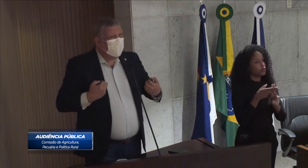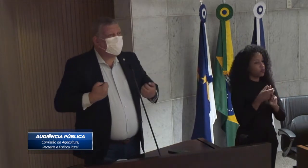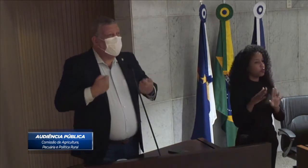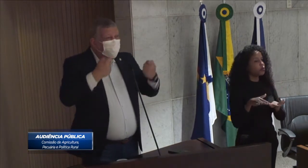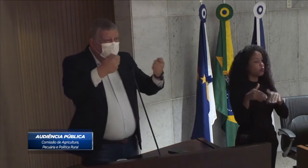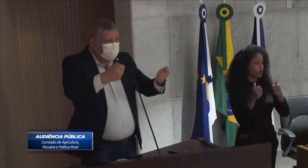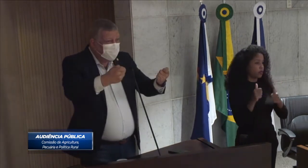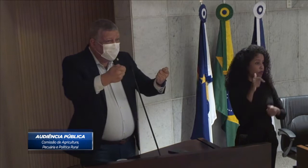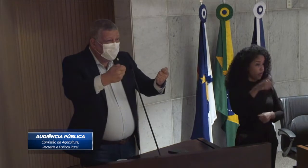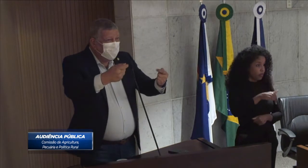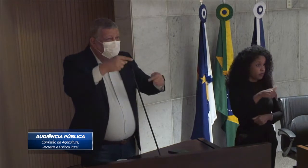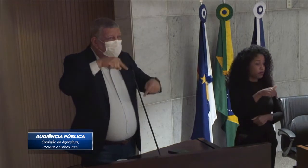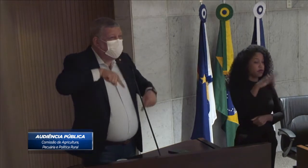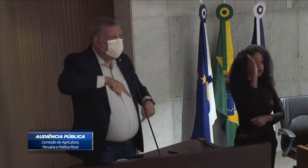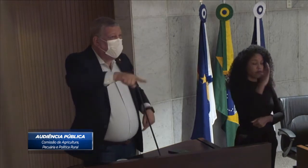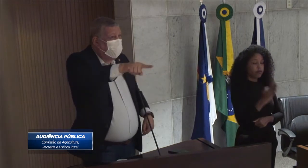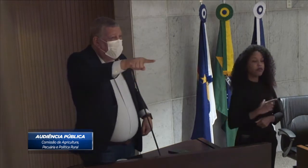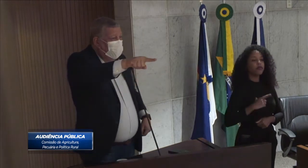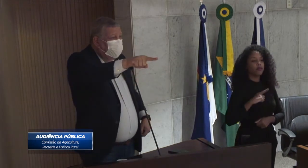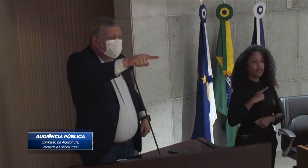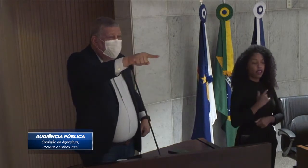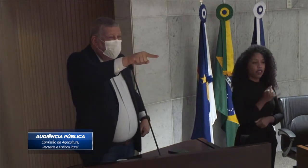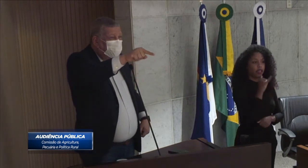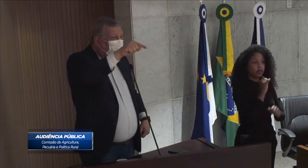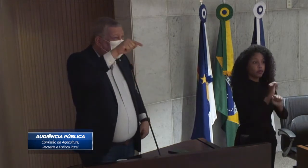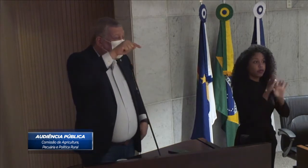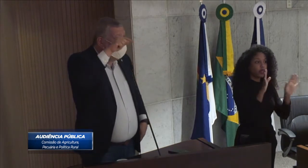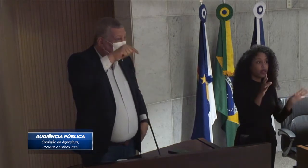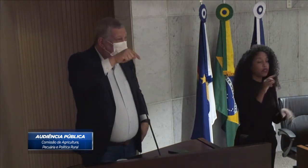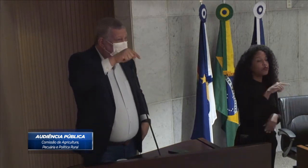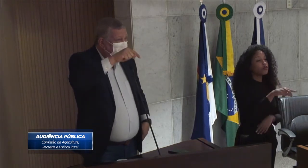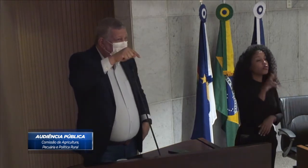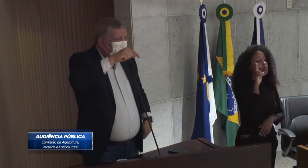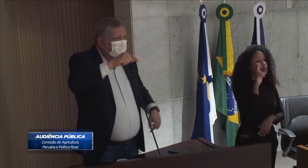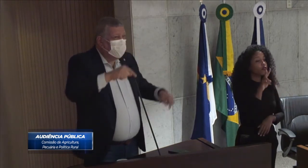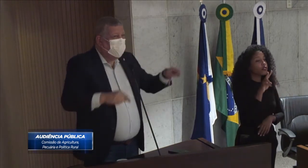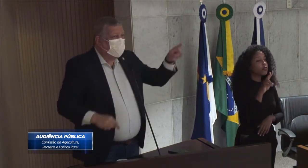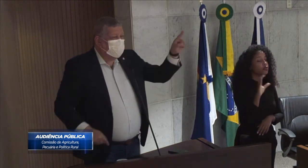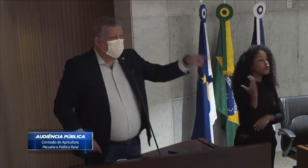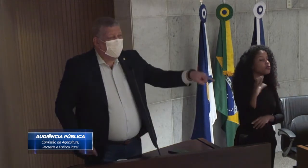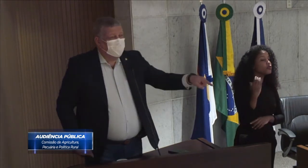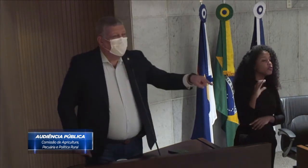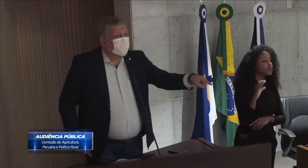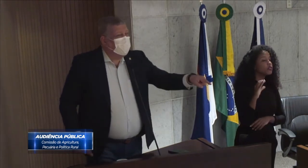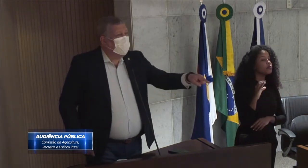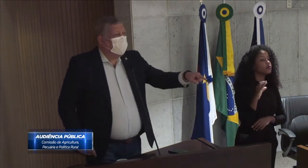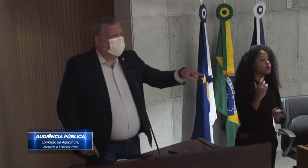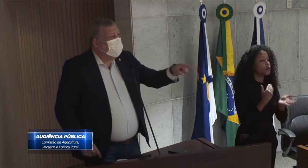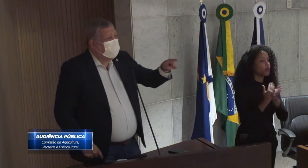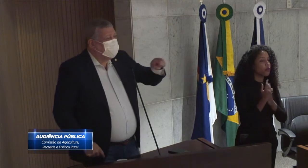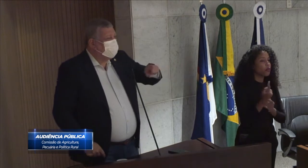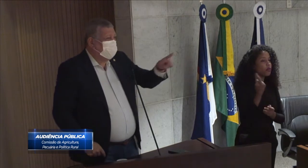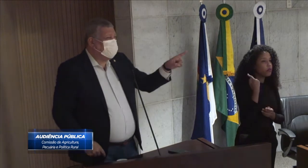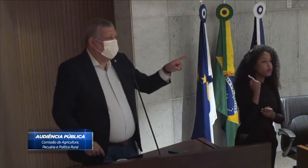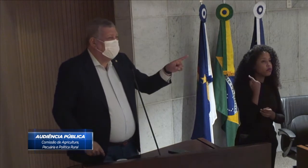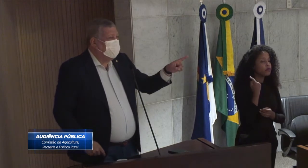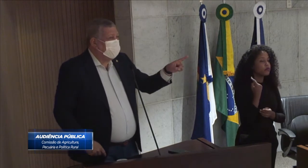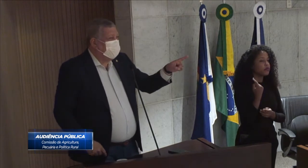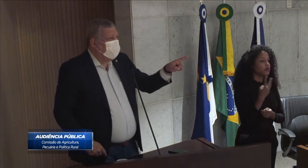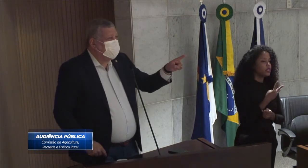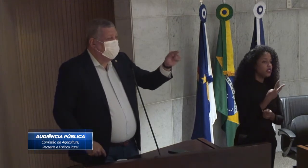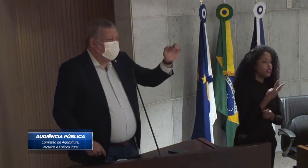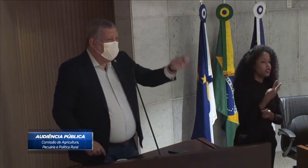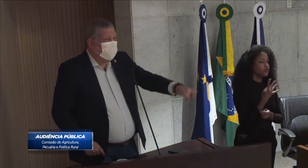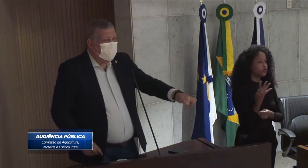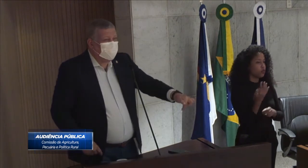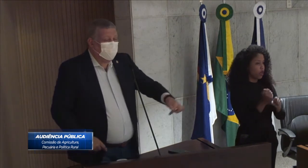Brasil, exemplos. Vocês viram agora, recentemente, o movimento chileno, que começou em, três, quatro anos